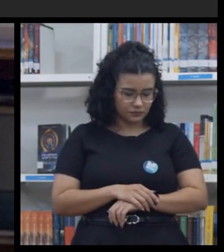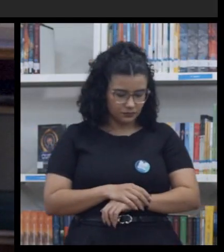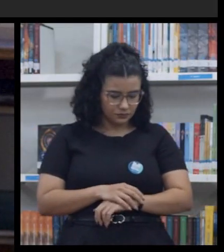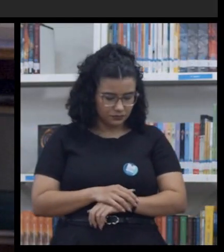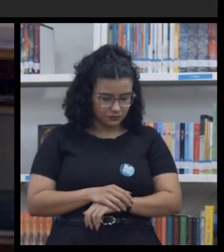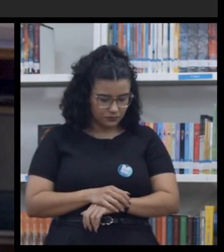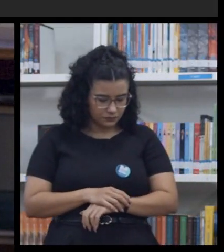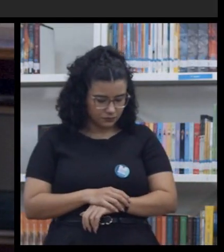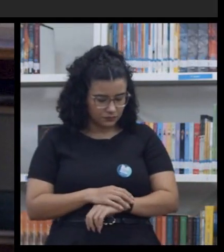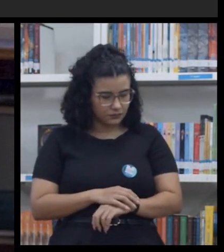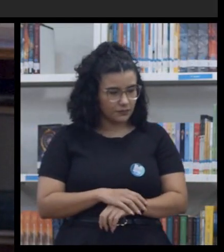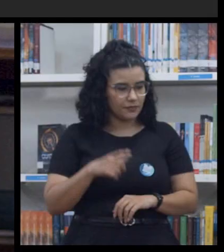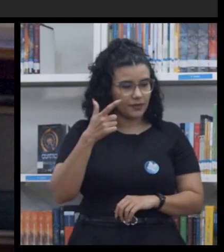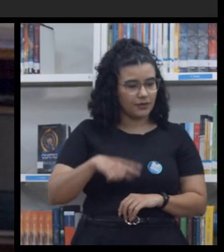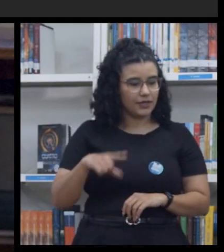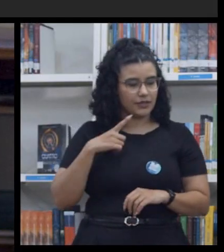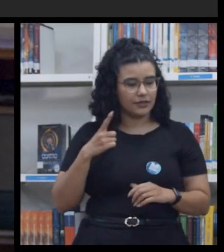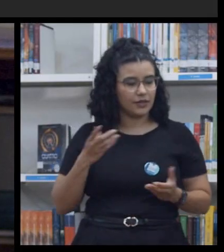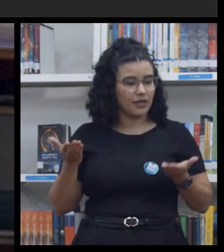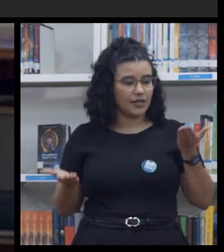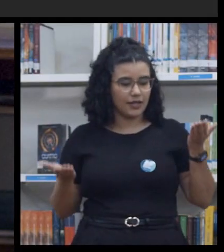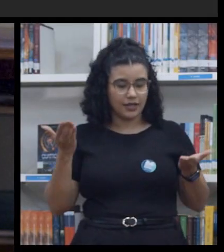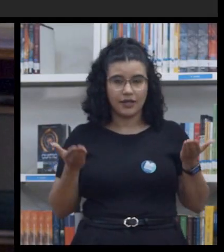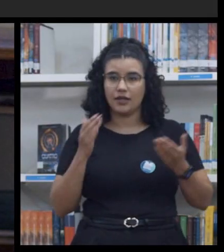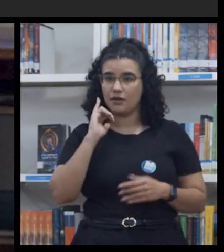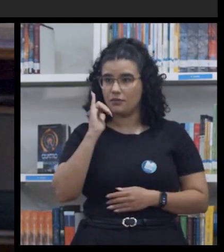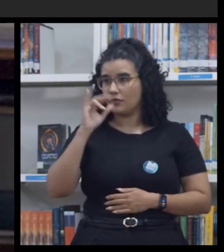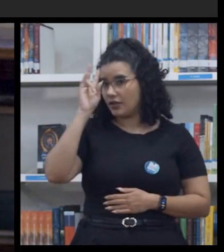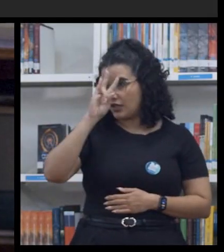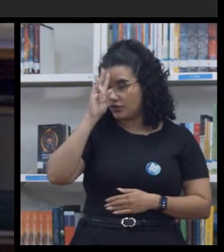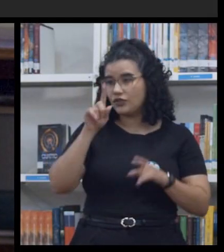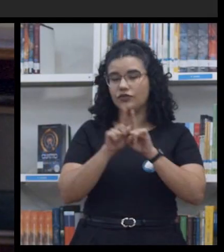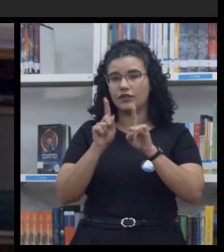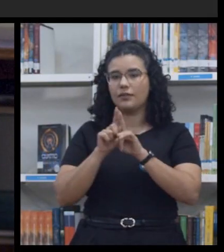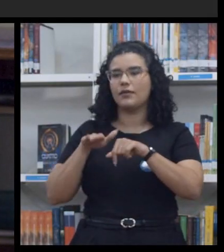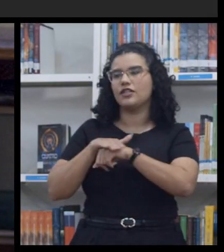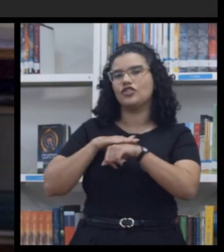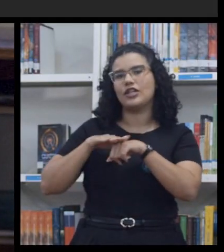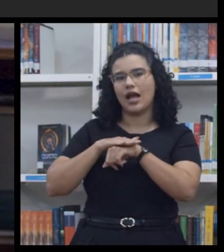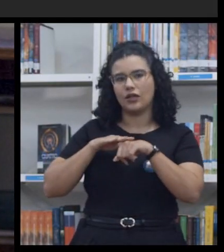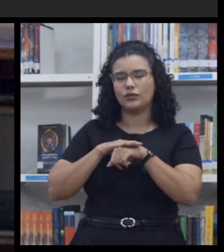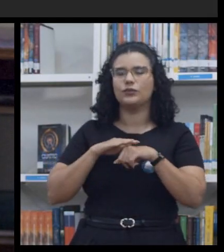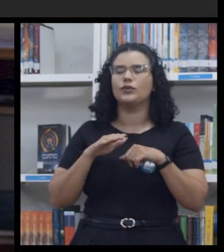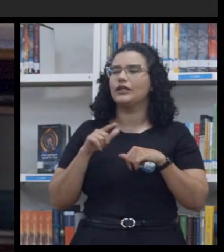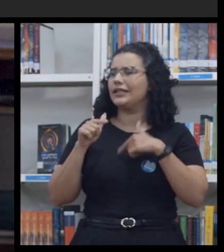E existe um equilíbrio entre a narrativa e o diálogo. No